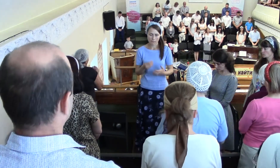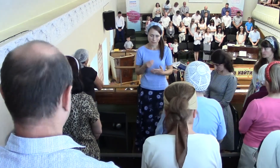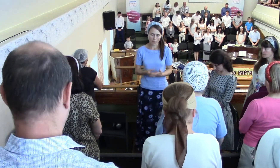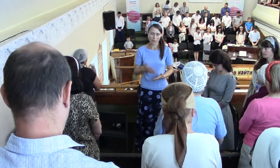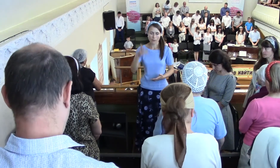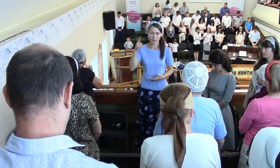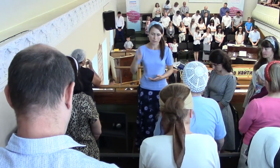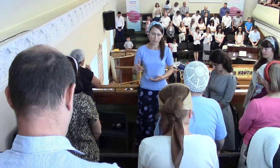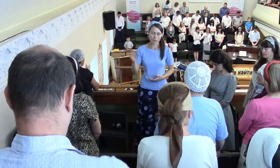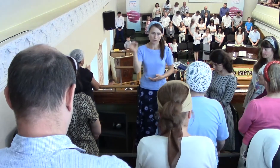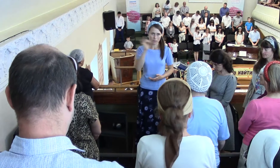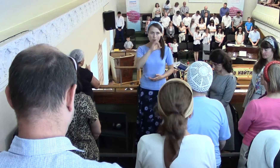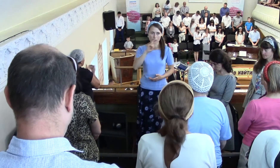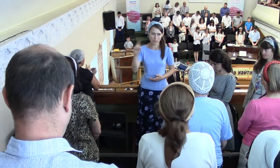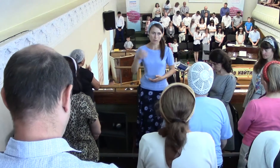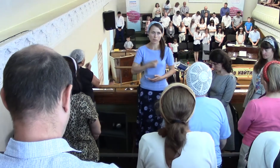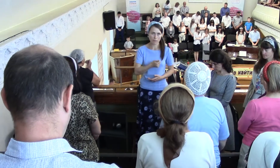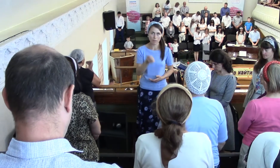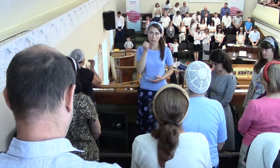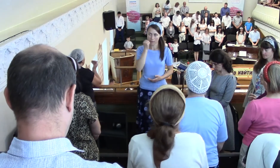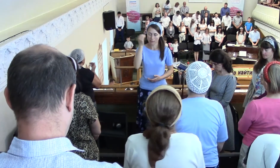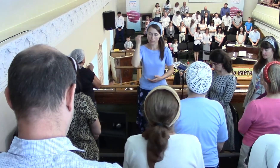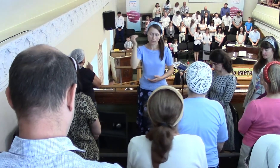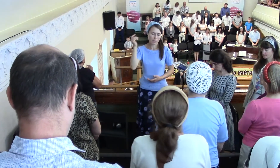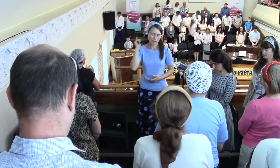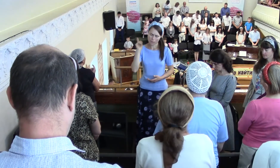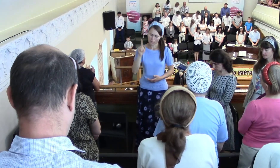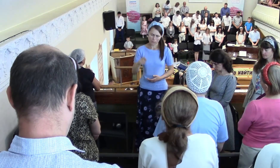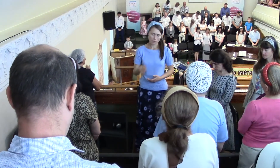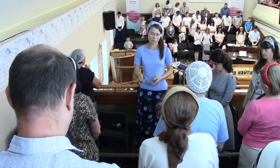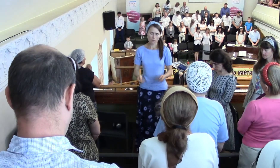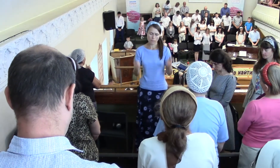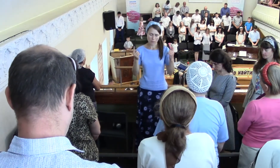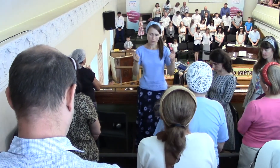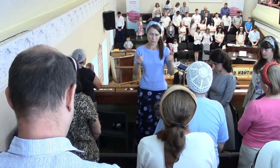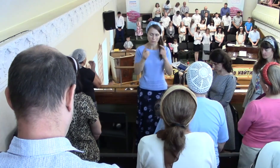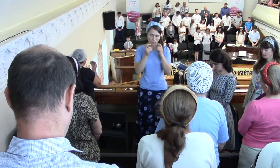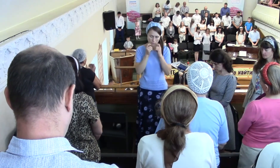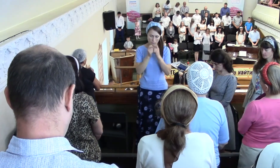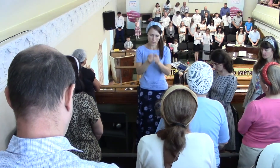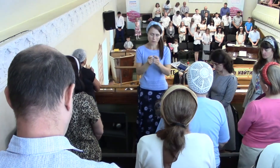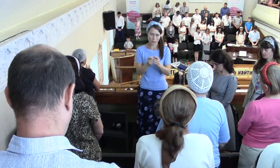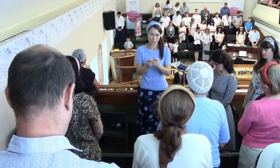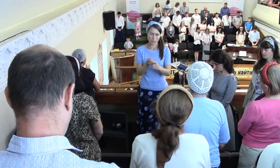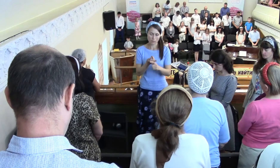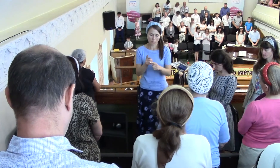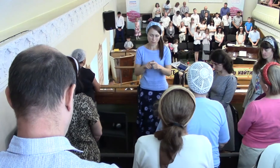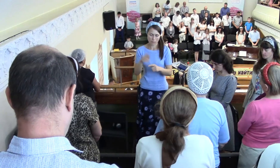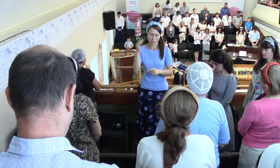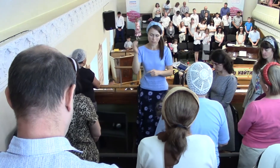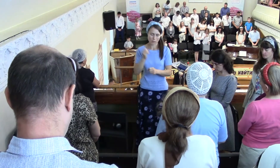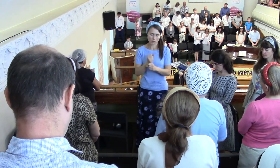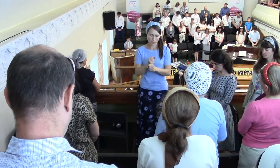Дорогой Господь Иисус Христос, мы благодарим Тебя за ту огромную жертву, которую Ты сделал за нас.